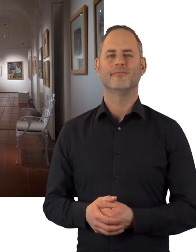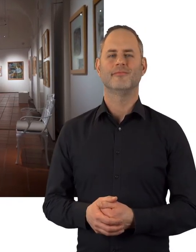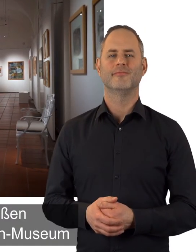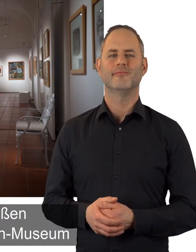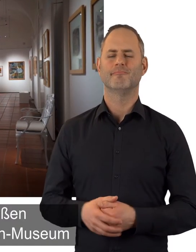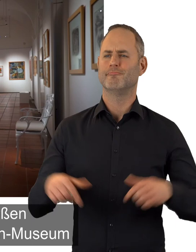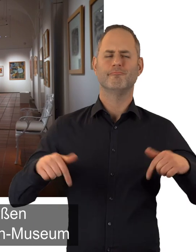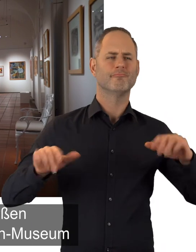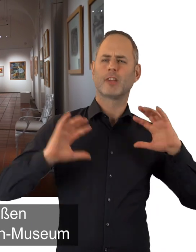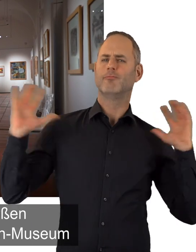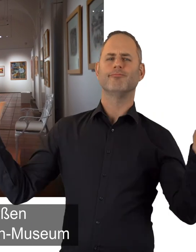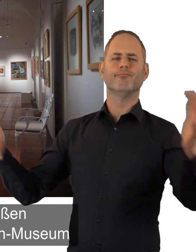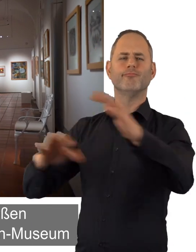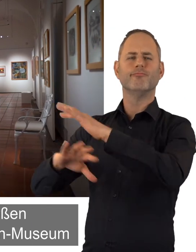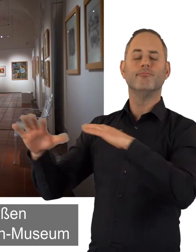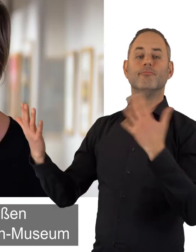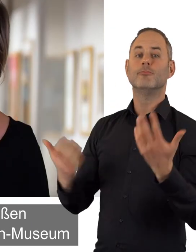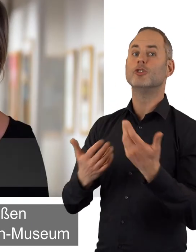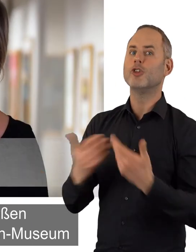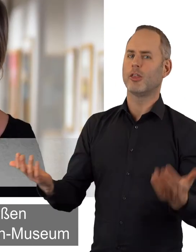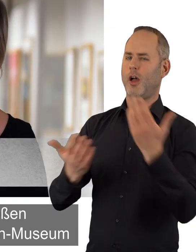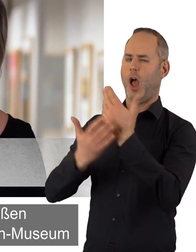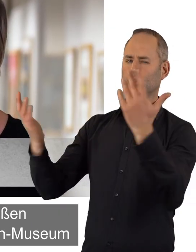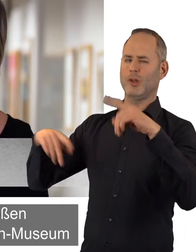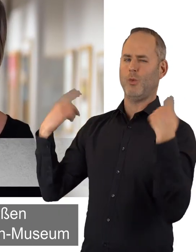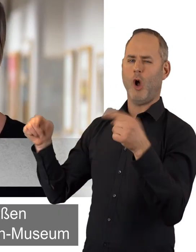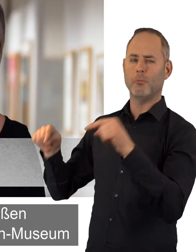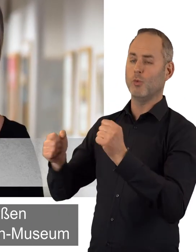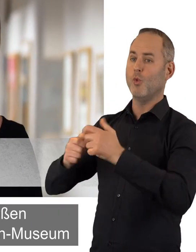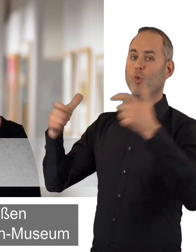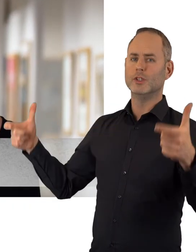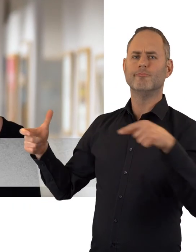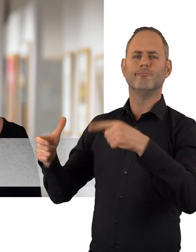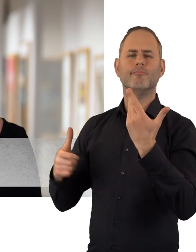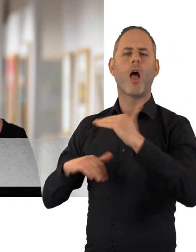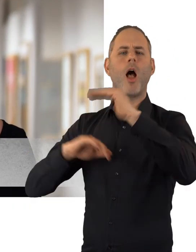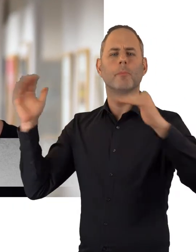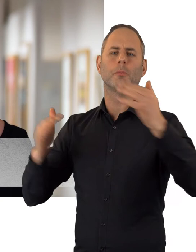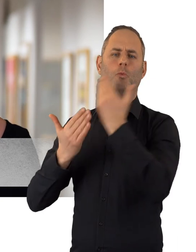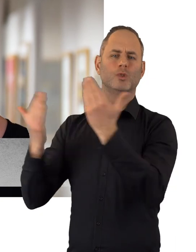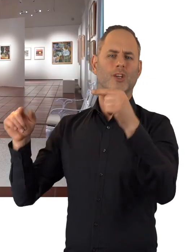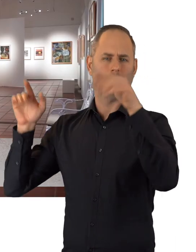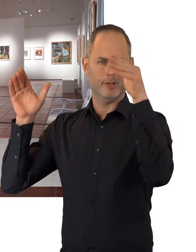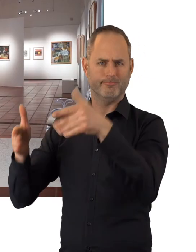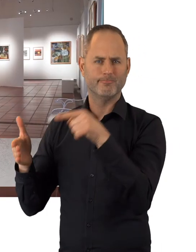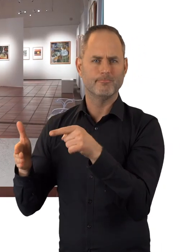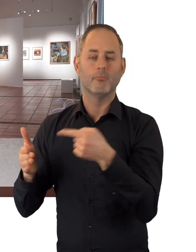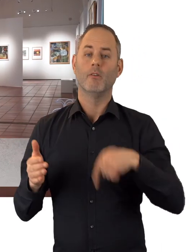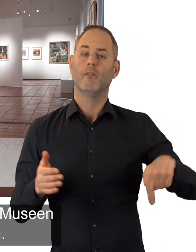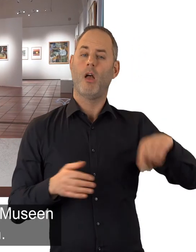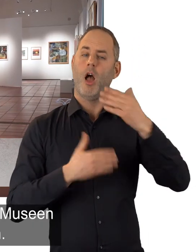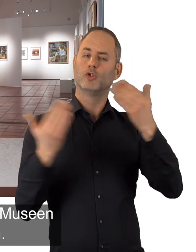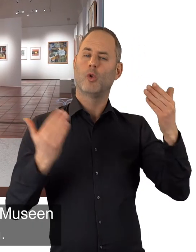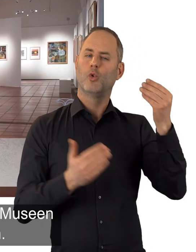Wir befinden uns hier im großen Sonderausstellungsraum vom Alpin Museum in der Ausstellung Kunst für Kempten,